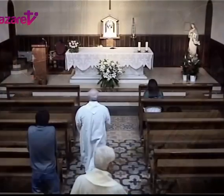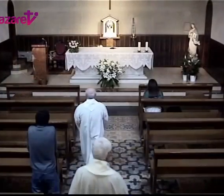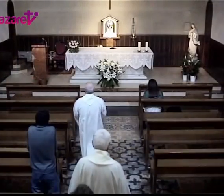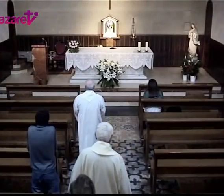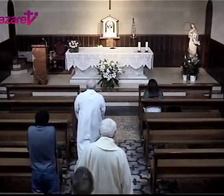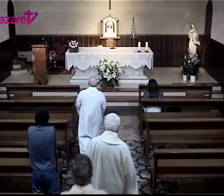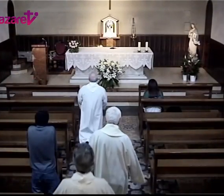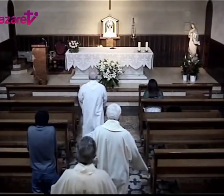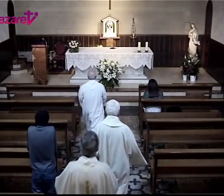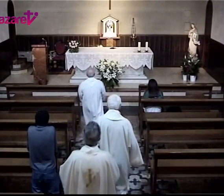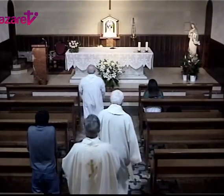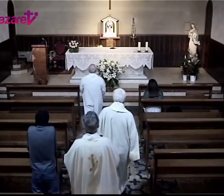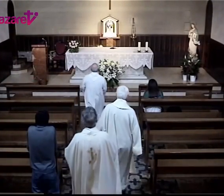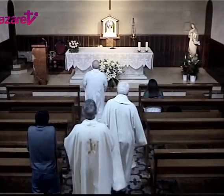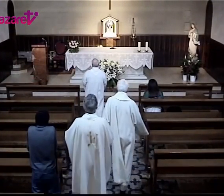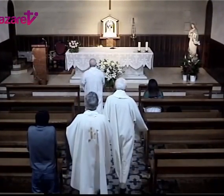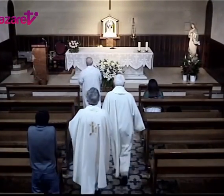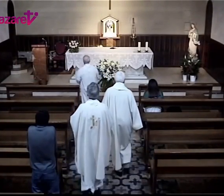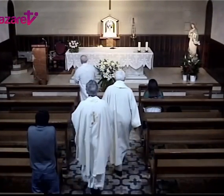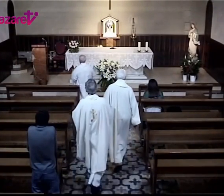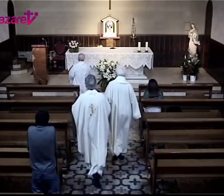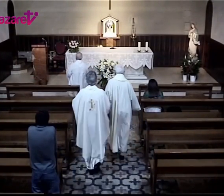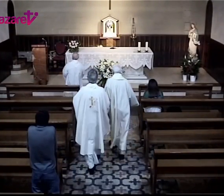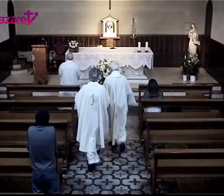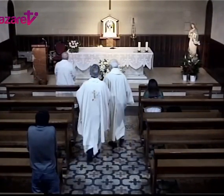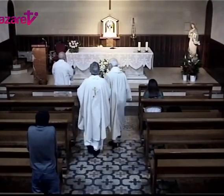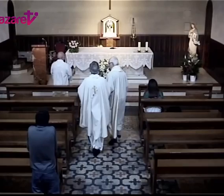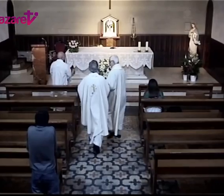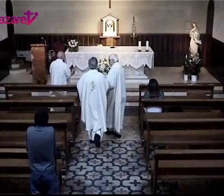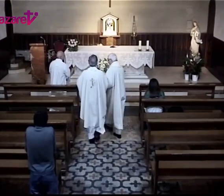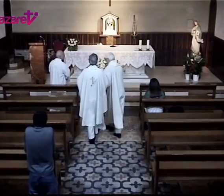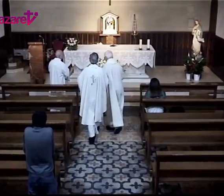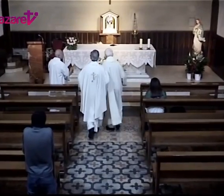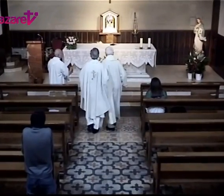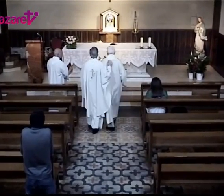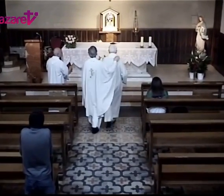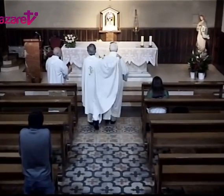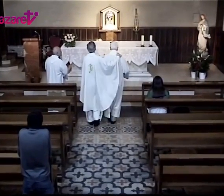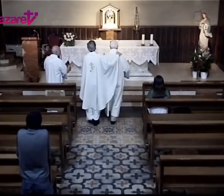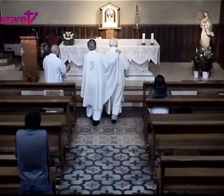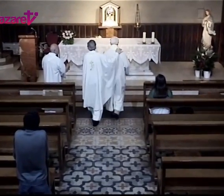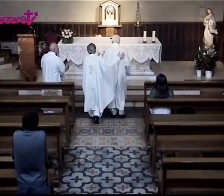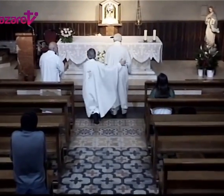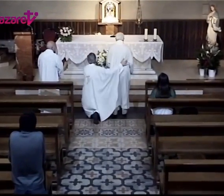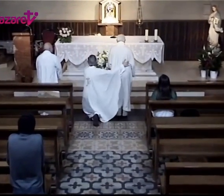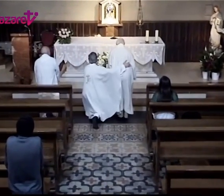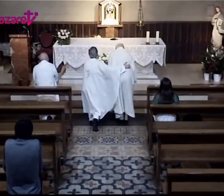mejor. Virgen santa, Virgen pura,